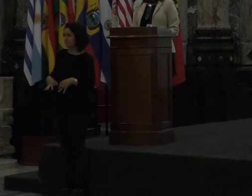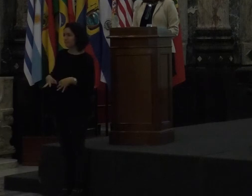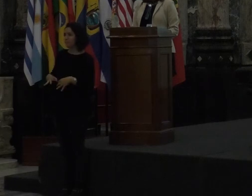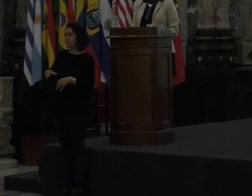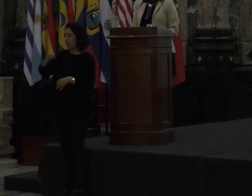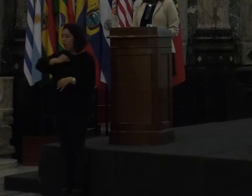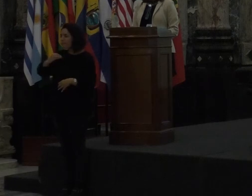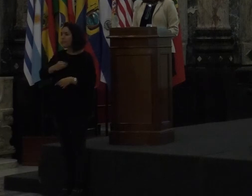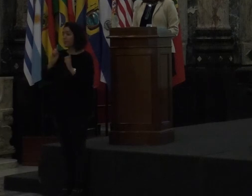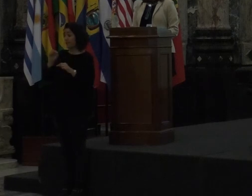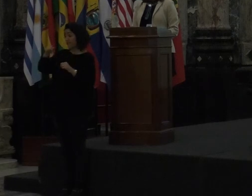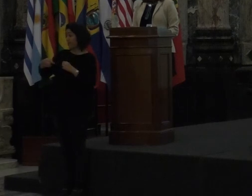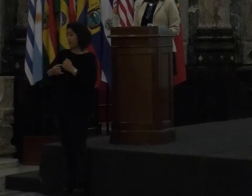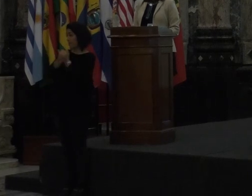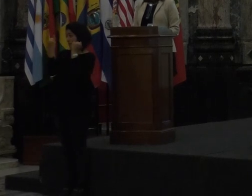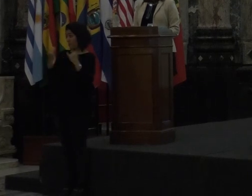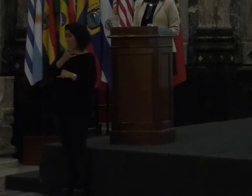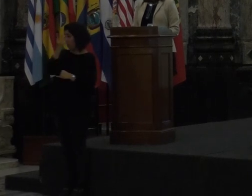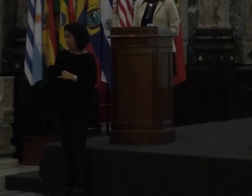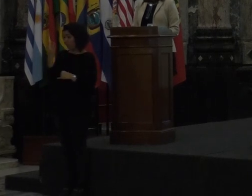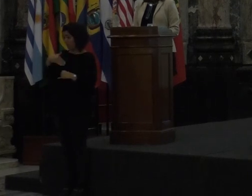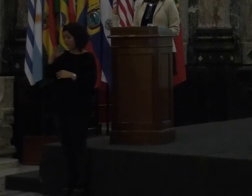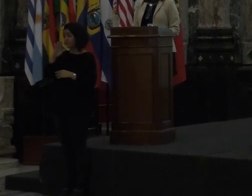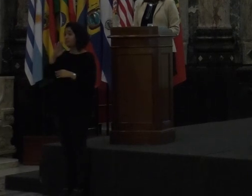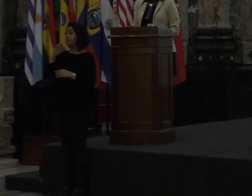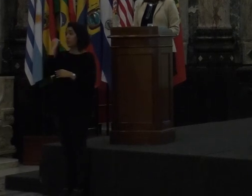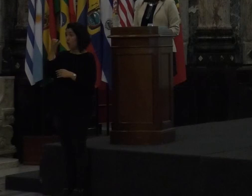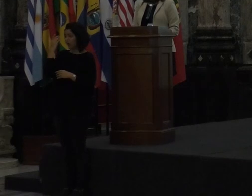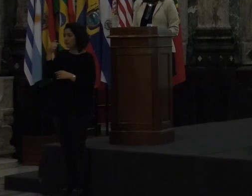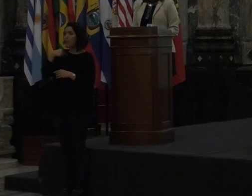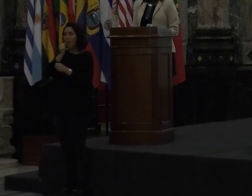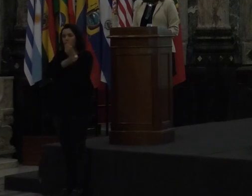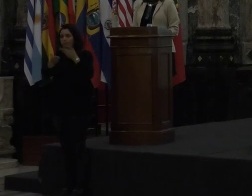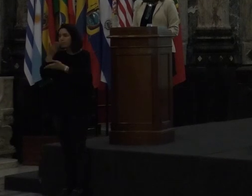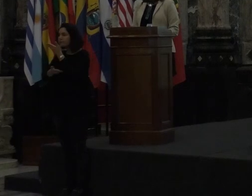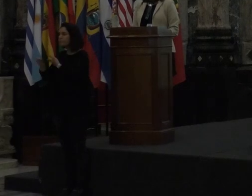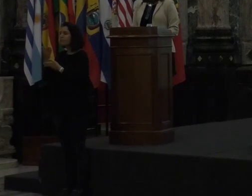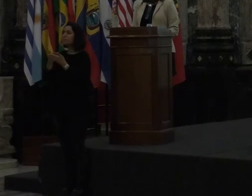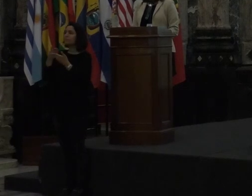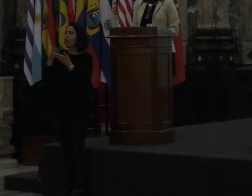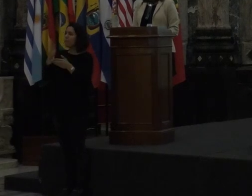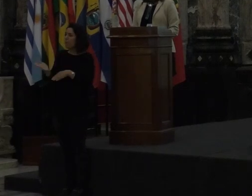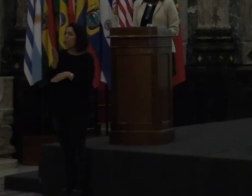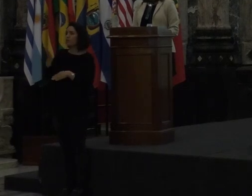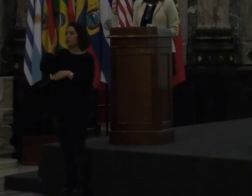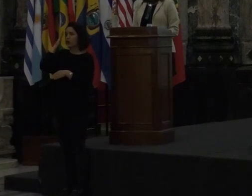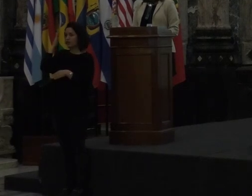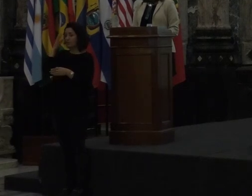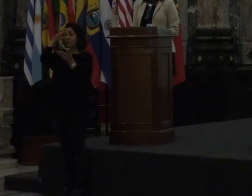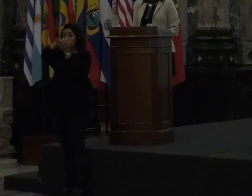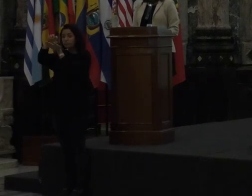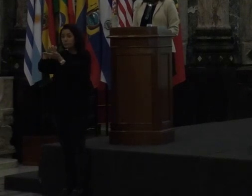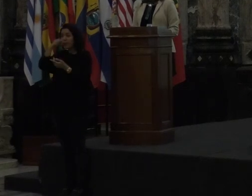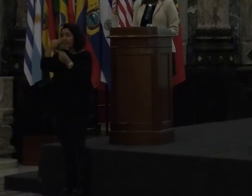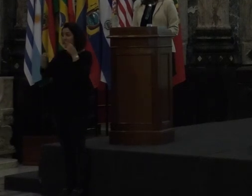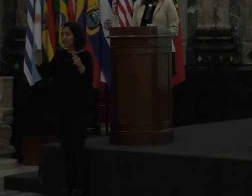Confiamos en que estos 4 días aporten a ese proceso de construcción colectiva, en el intercambio en todos los espacios, en